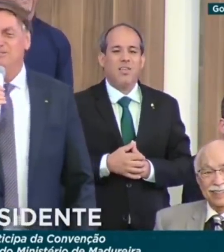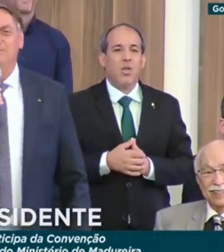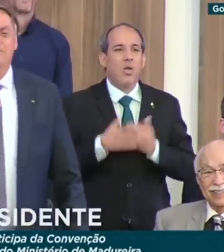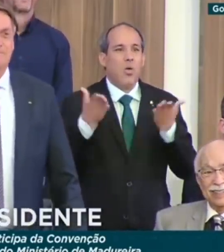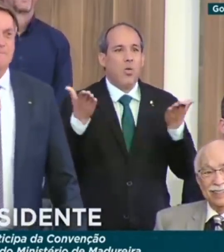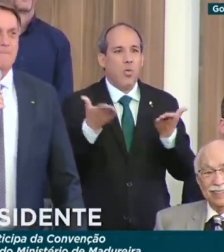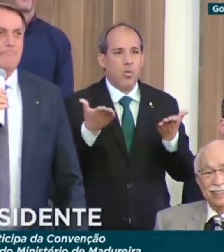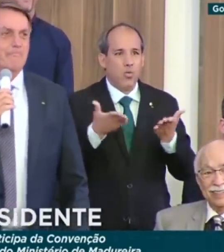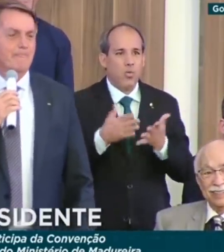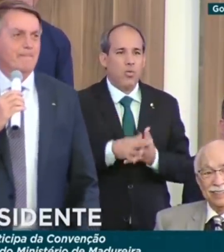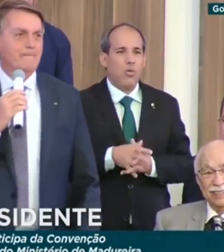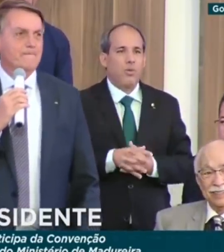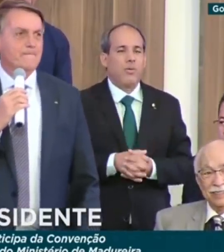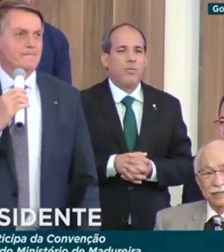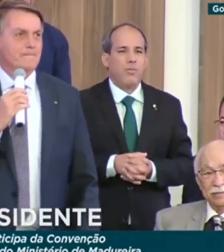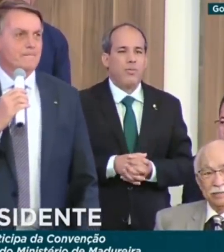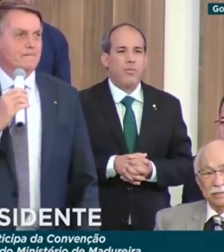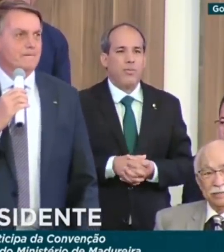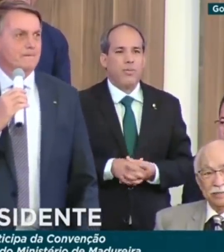hoje,